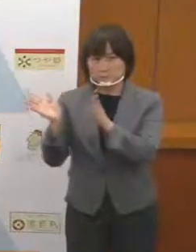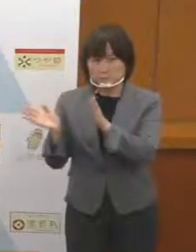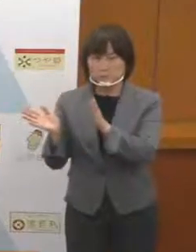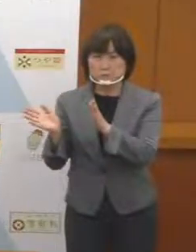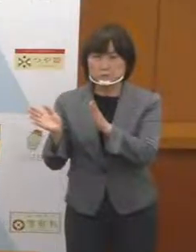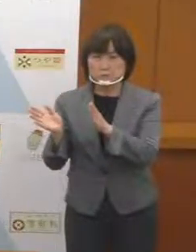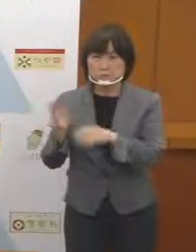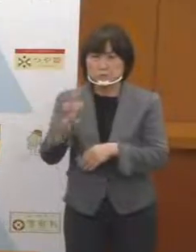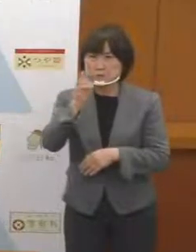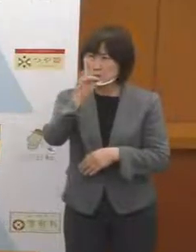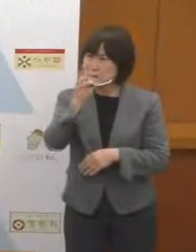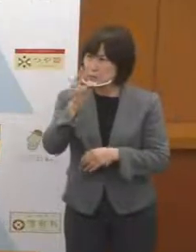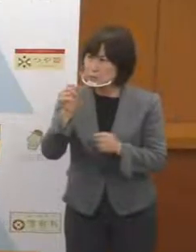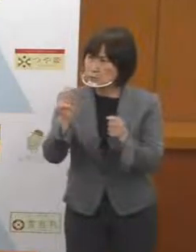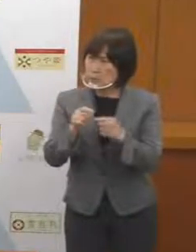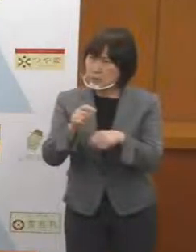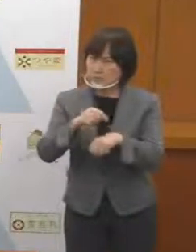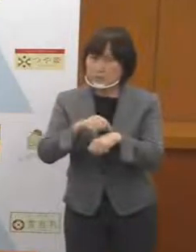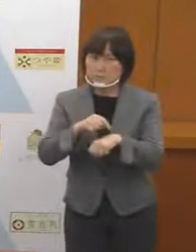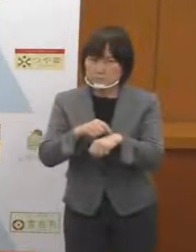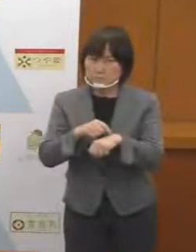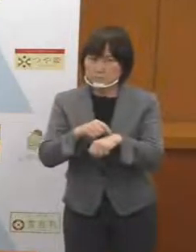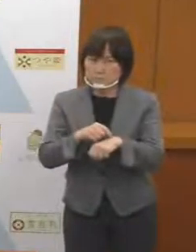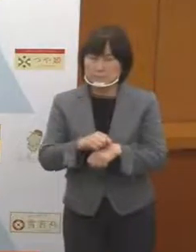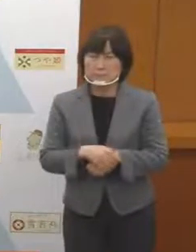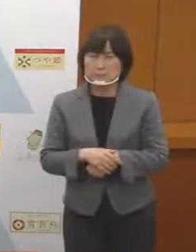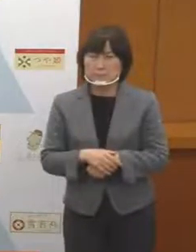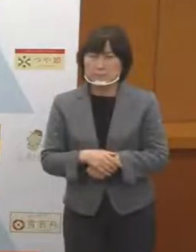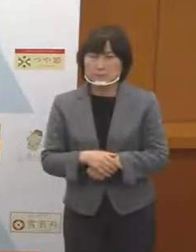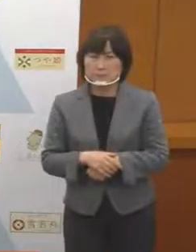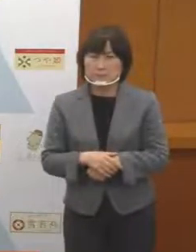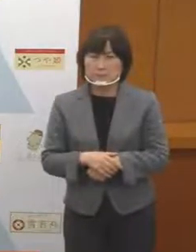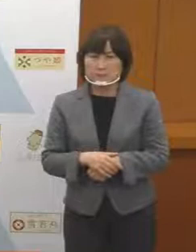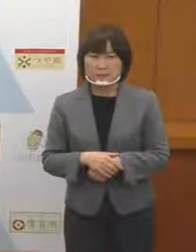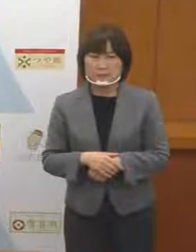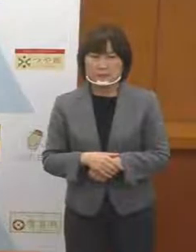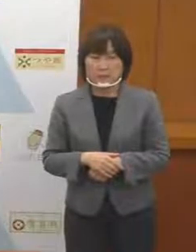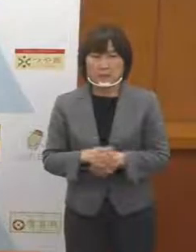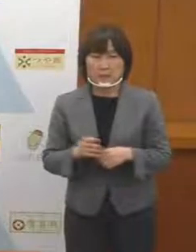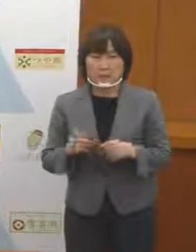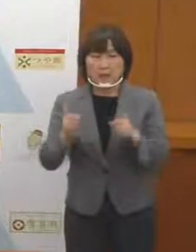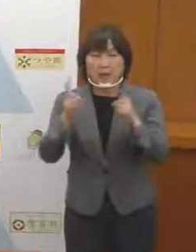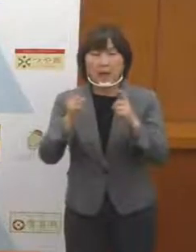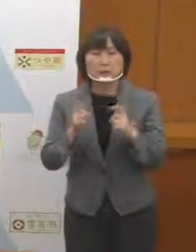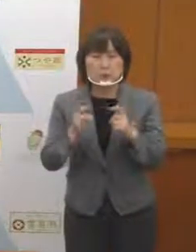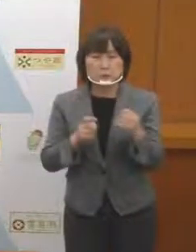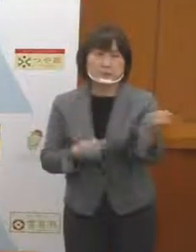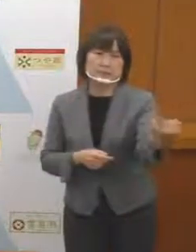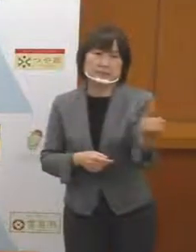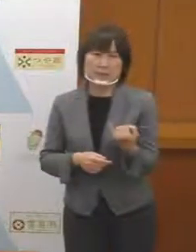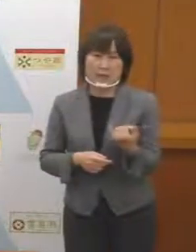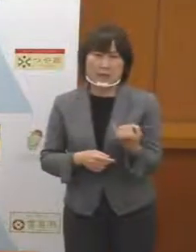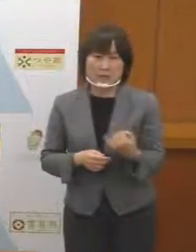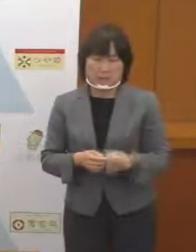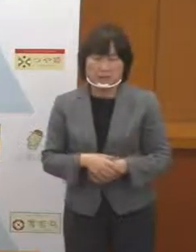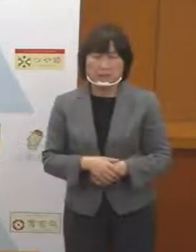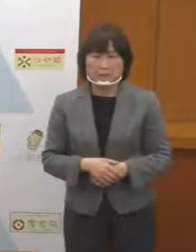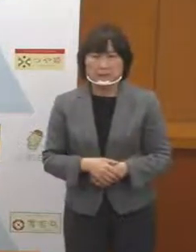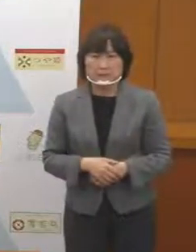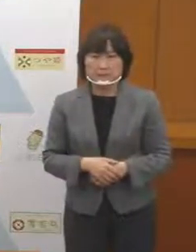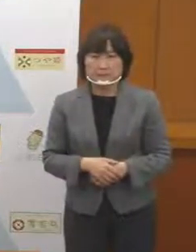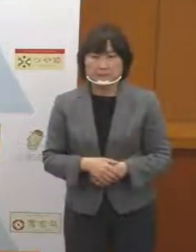お昼に近い時間にあのご挨拶に見えられました